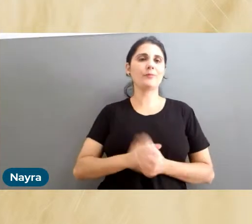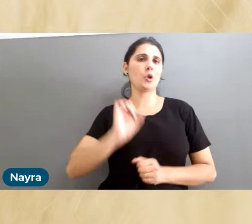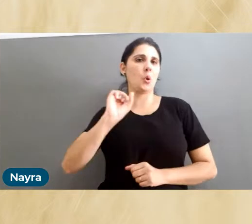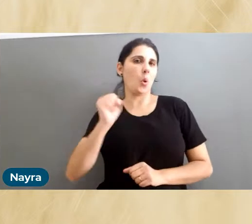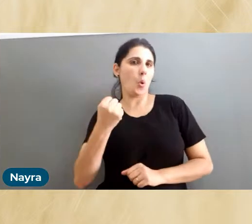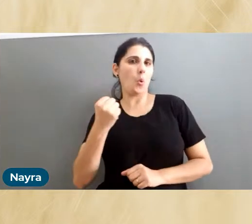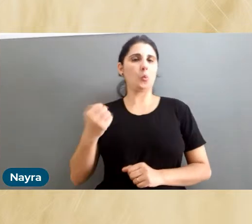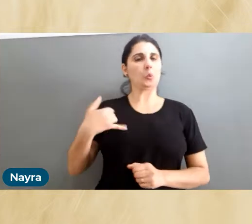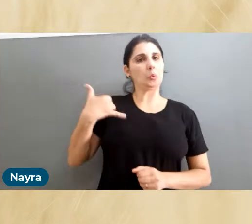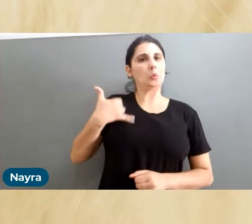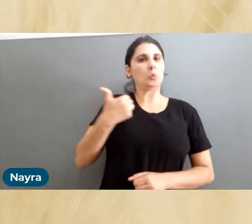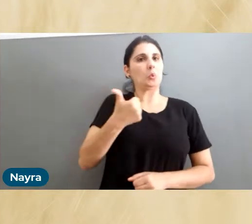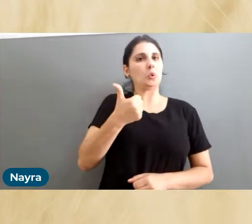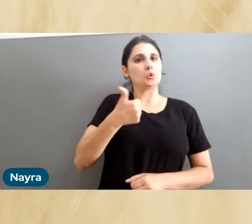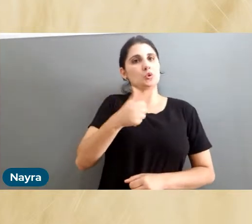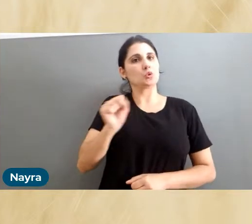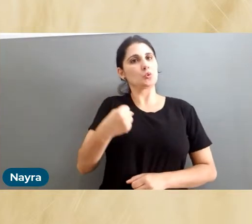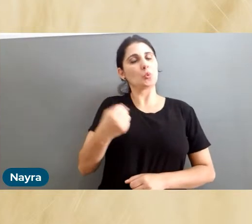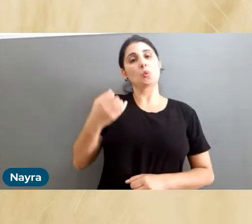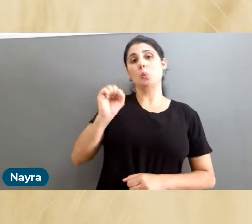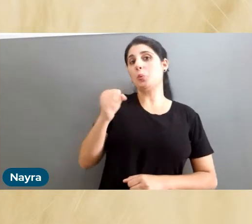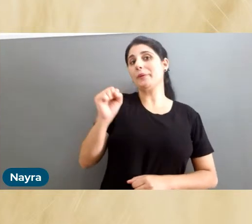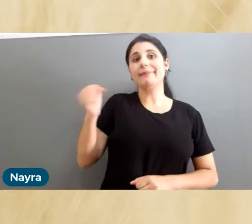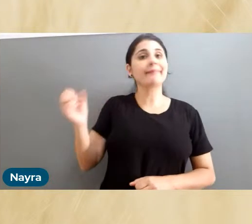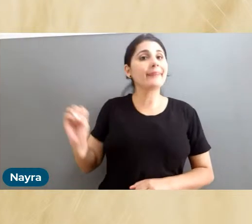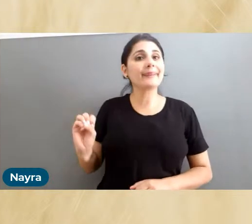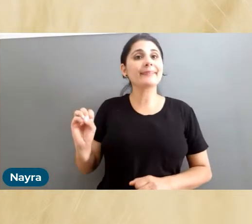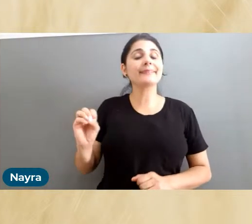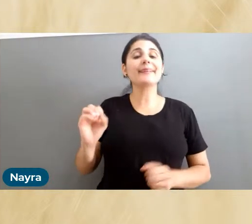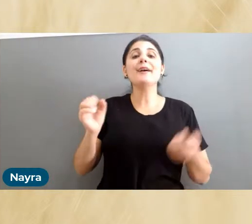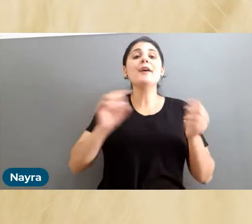8, 18, 88 anos, é um dia de